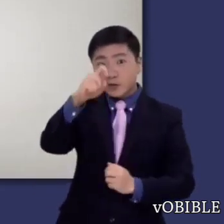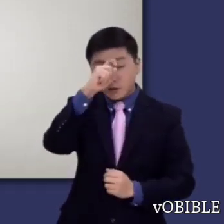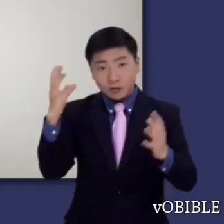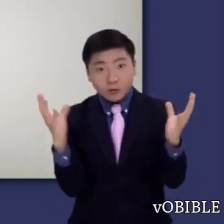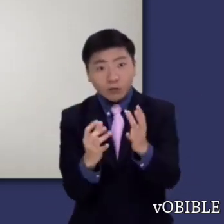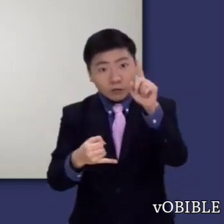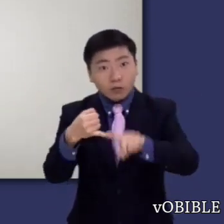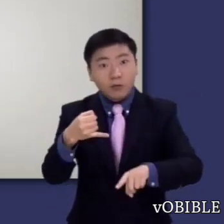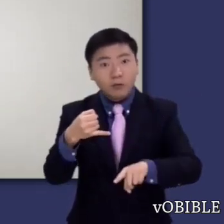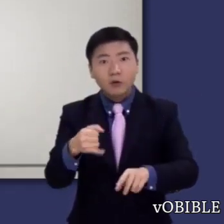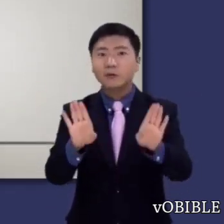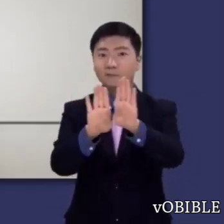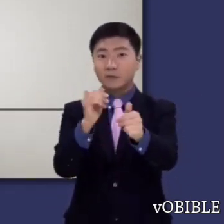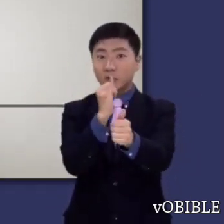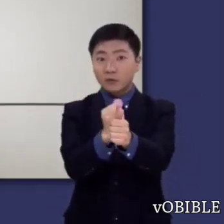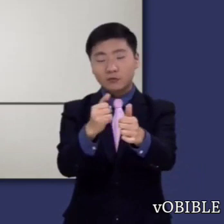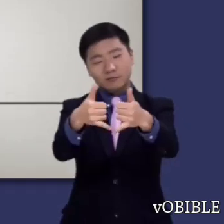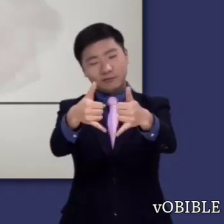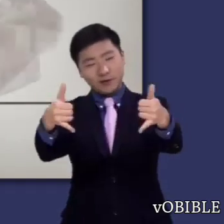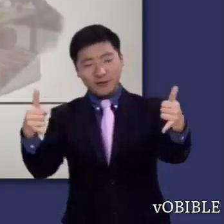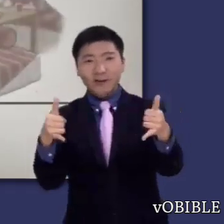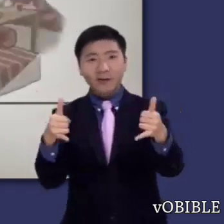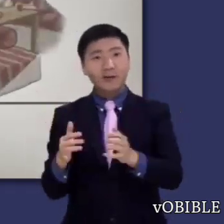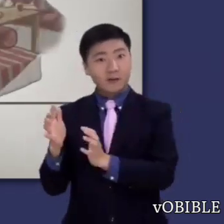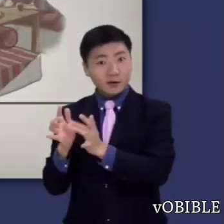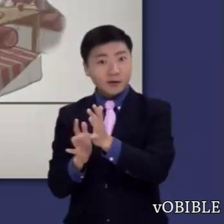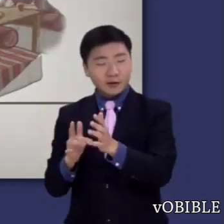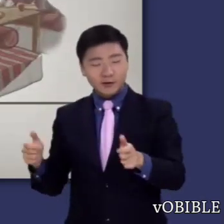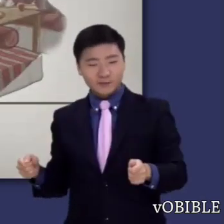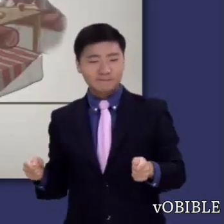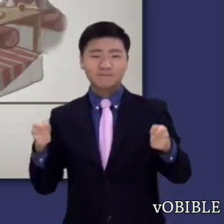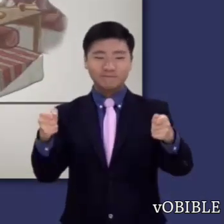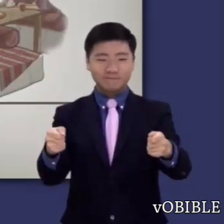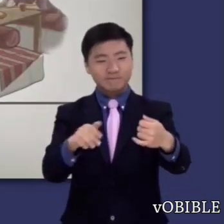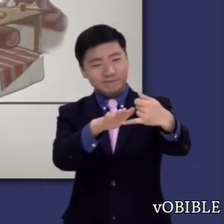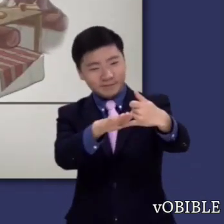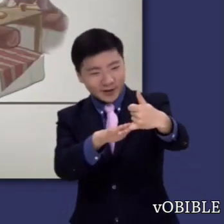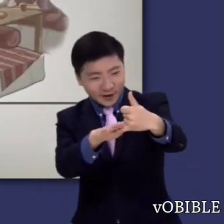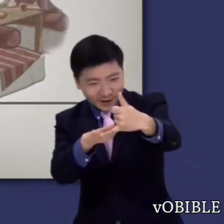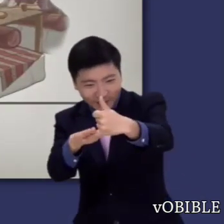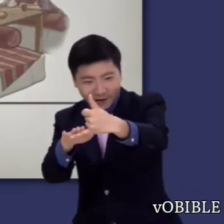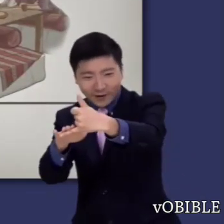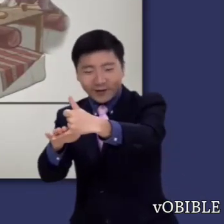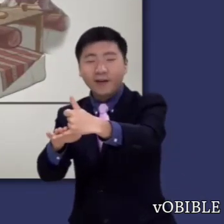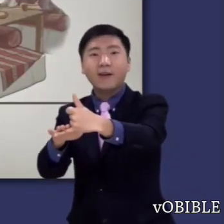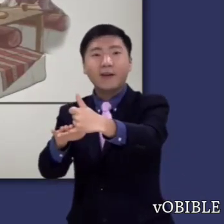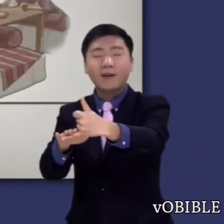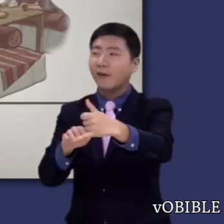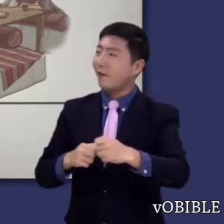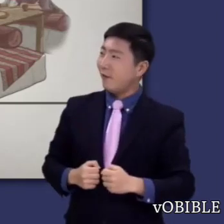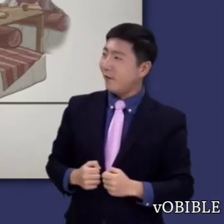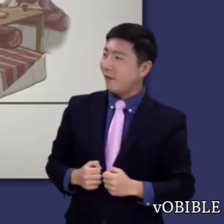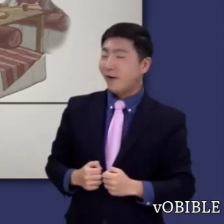耶稣在最后一次过逾越节时显出谦卑的精神，他为门徒洗脚，甘愿做